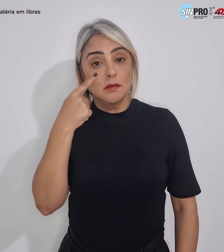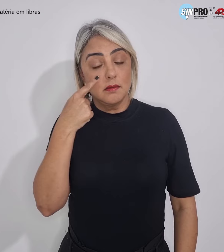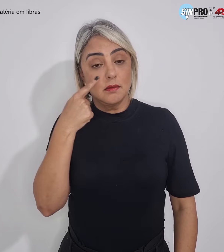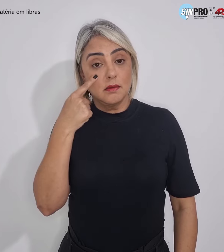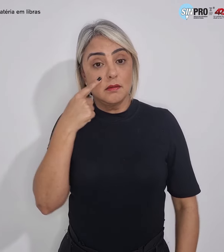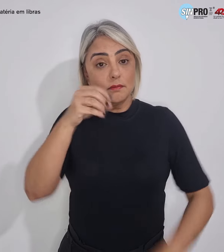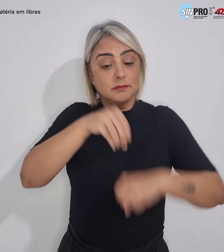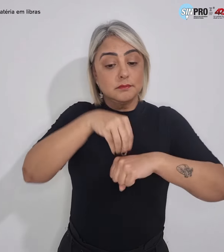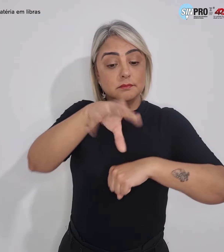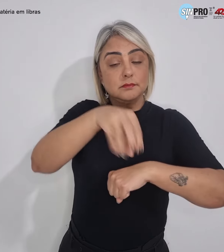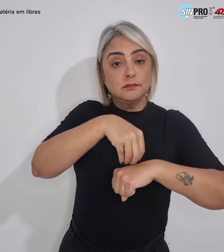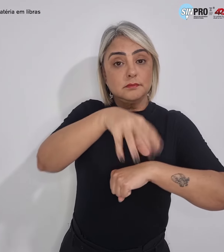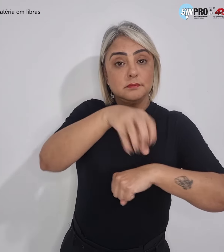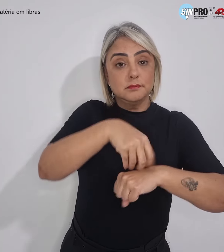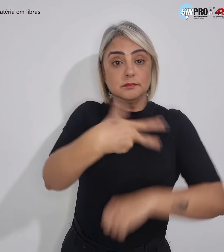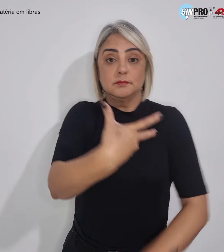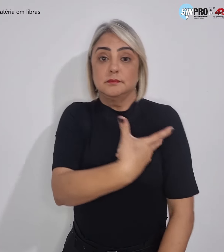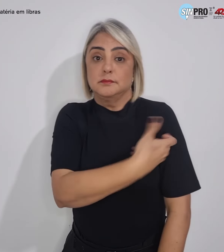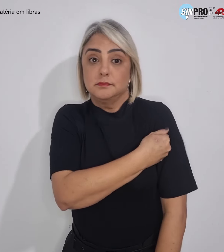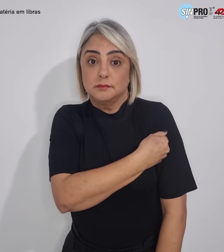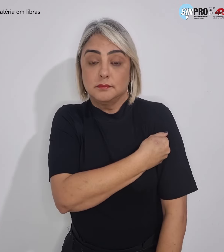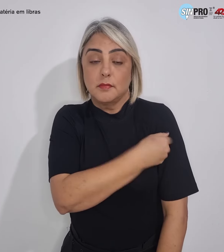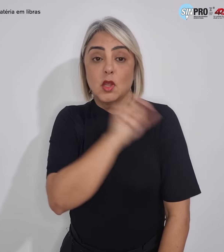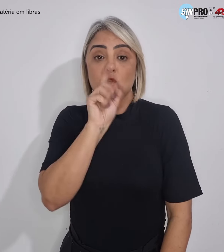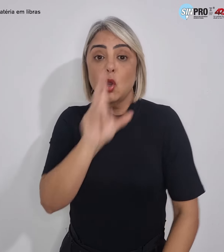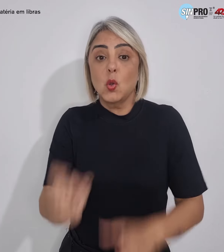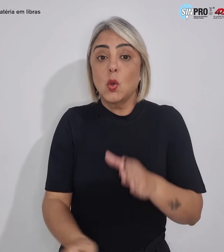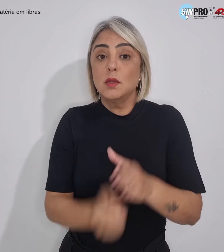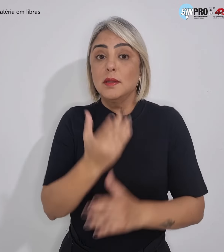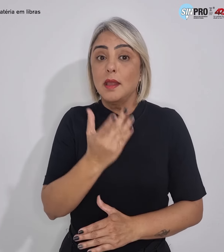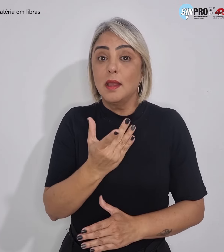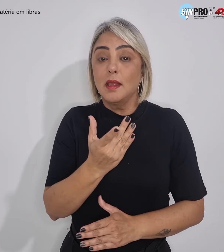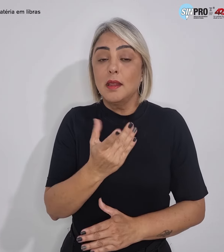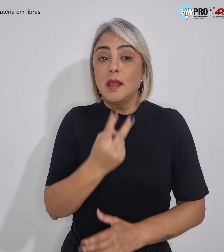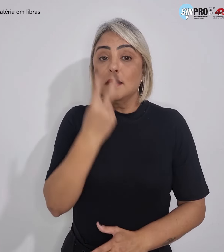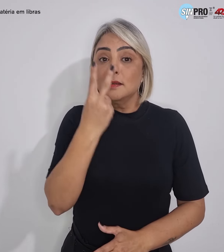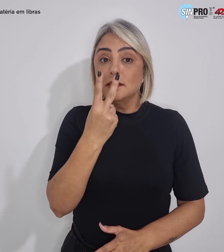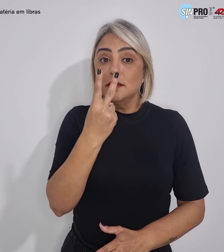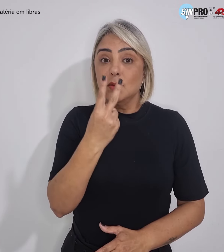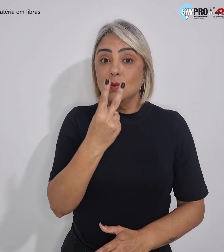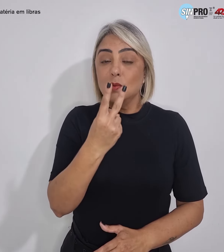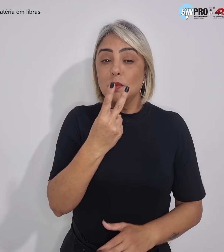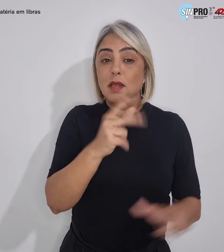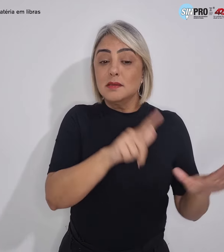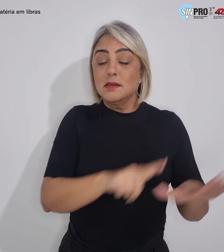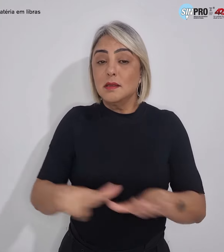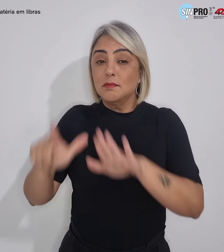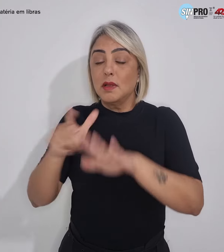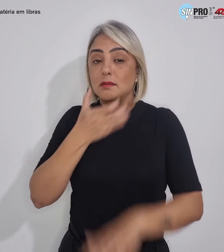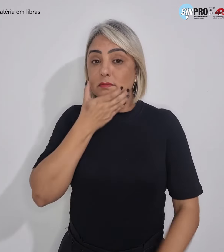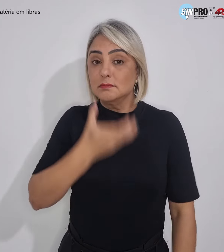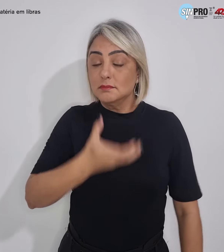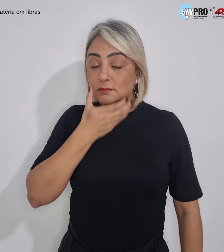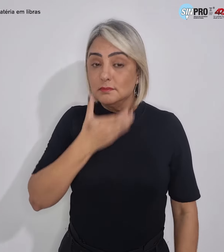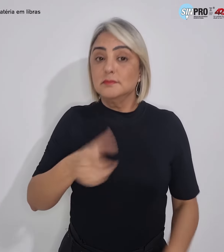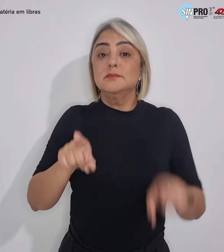disponibilidade desse imunizante ocorra apenas na segunda quinzena de dezembro. Que é também a